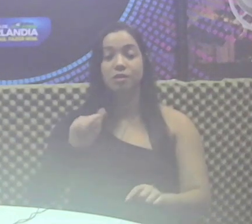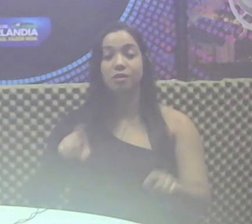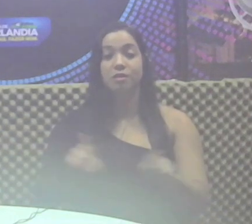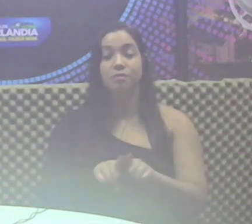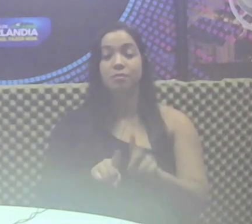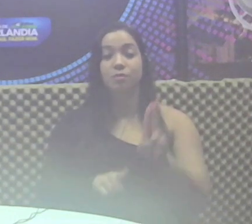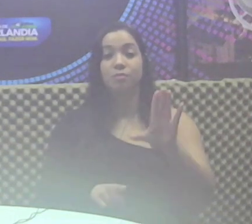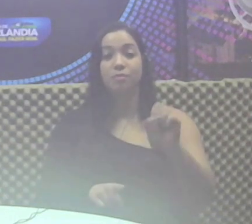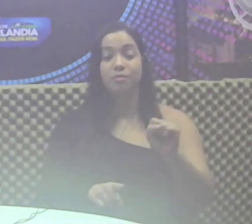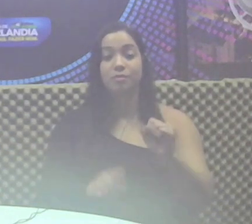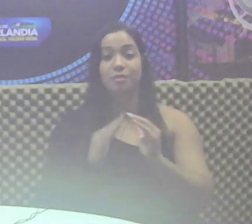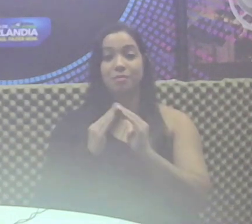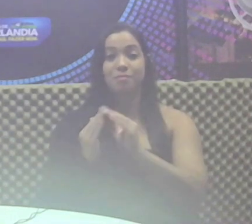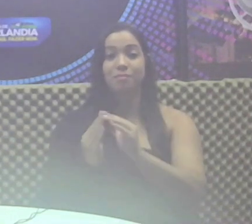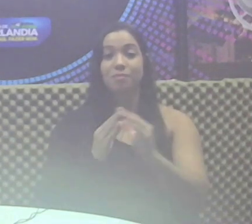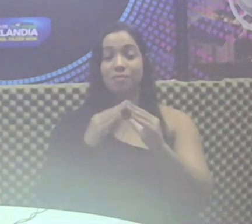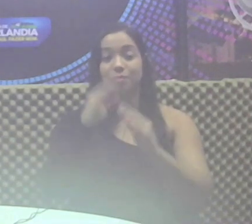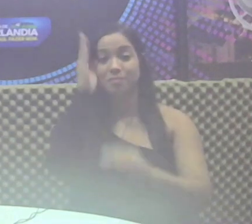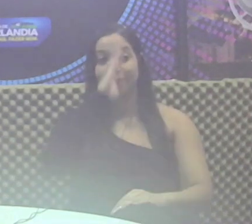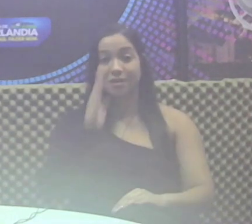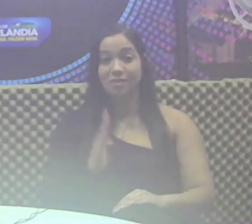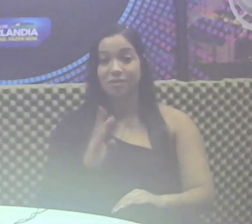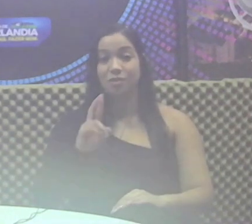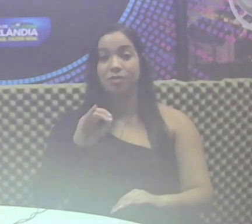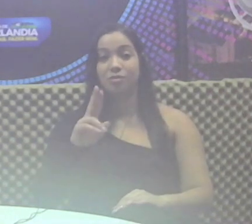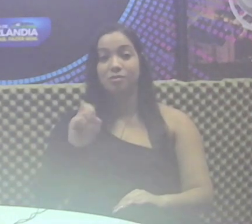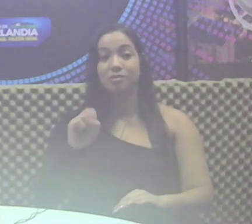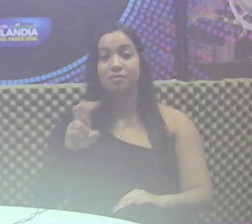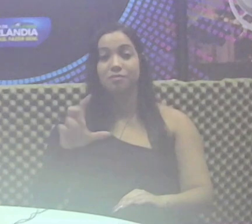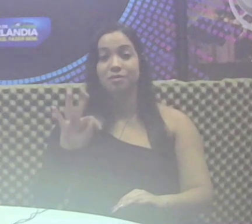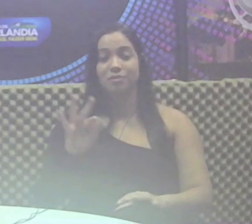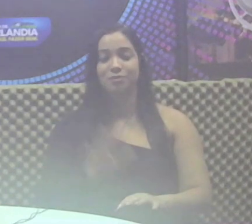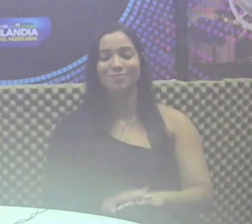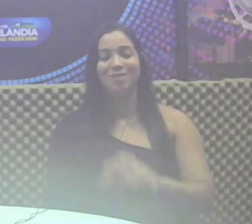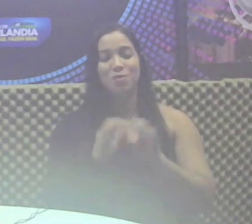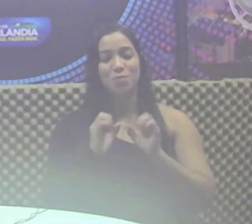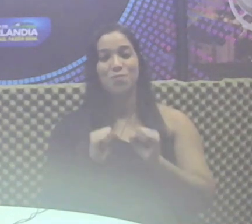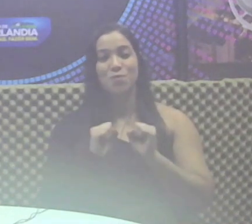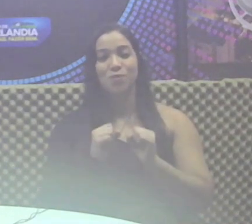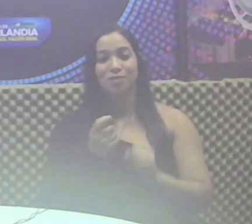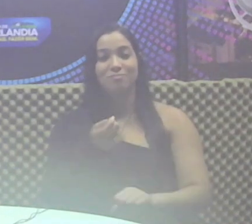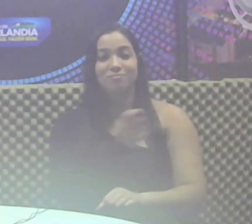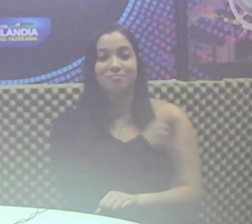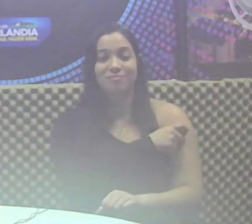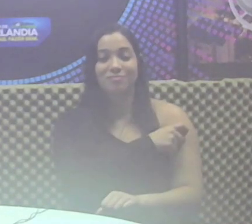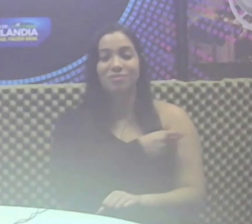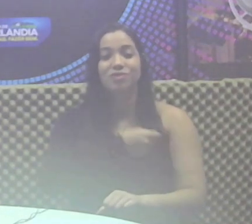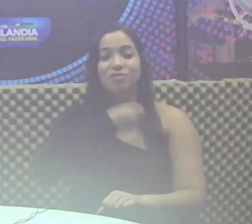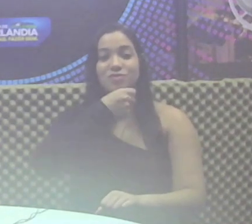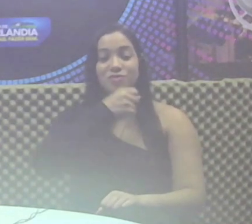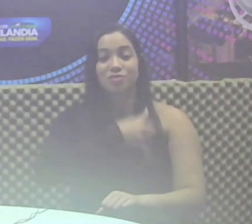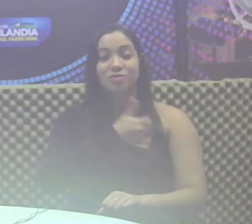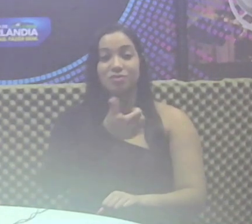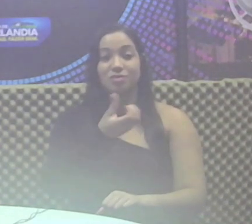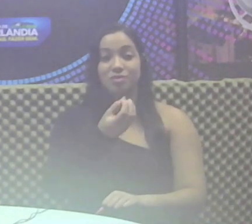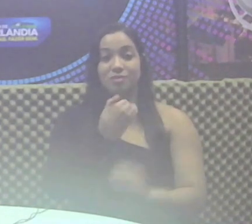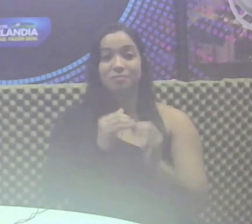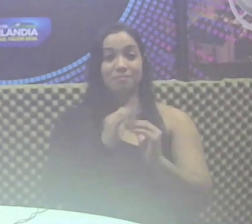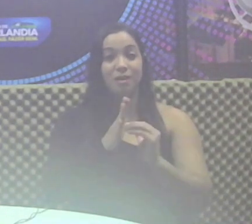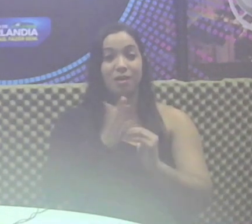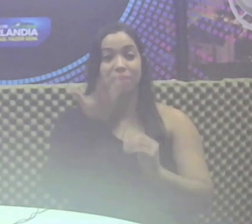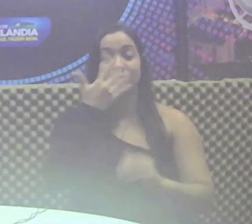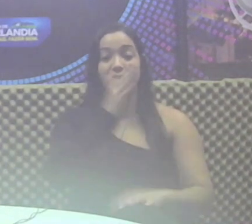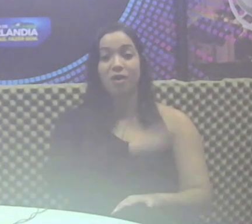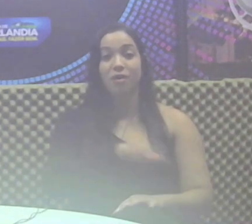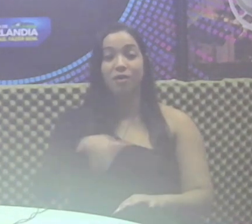UBSs dos bairros Brasil e Roosevelt. Podem receber a dose idosos com 60 anos ou mais, crianças